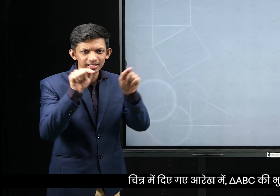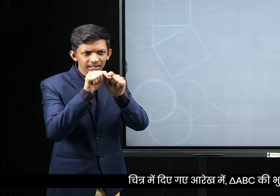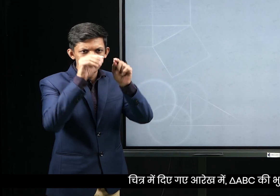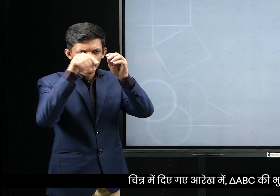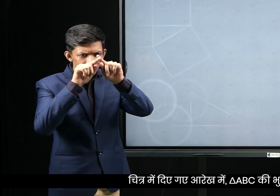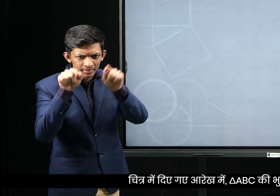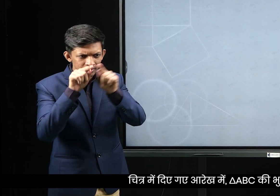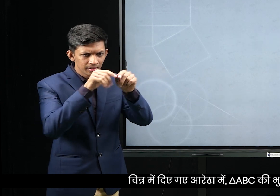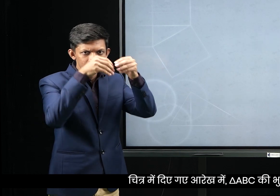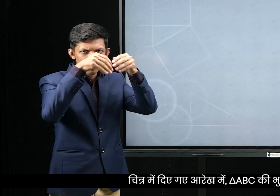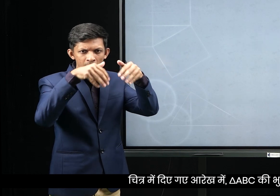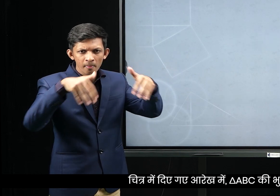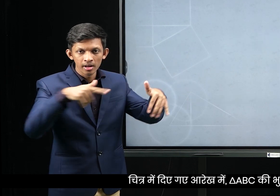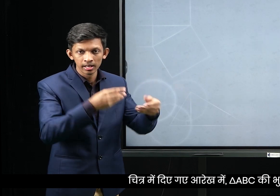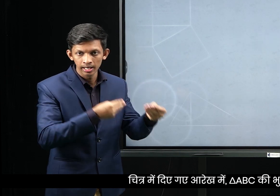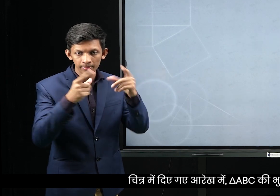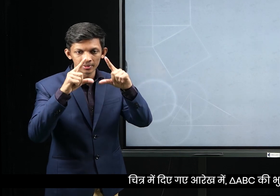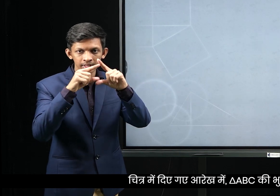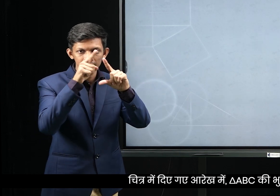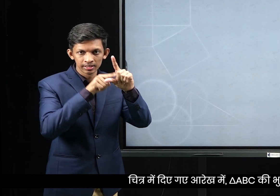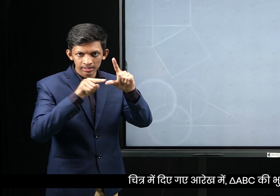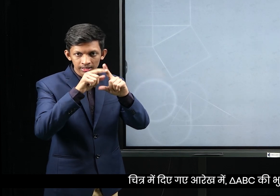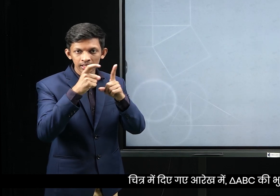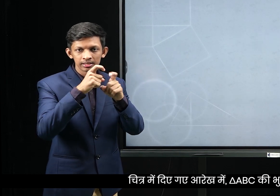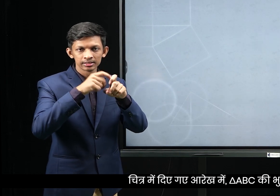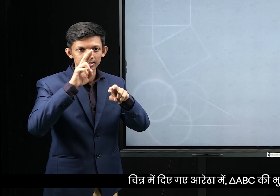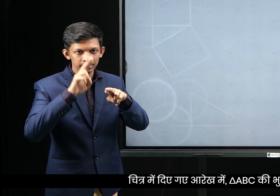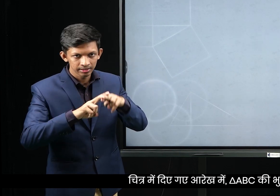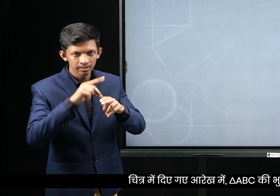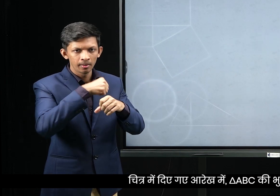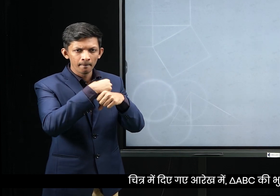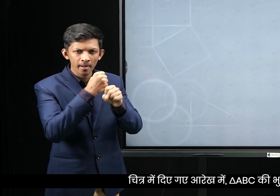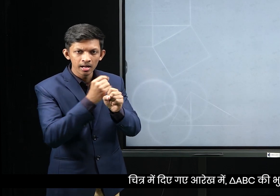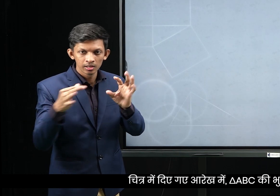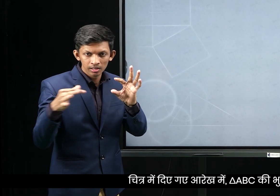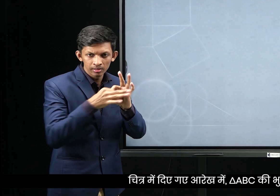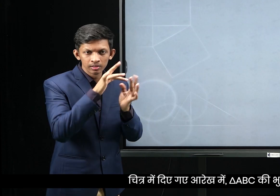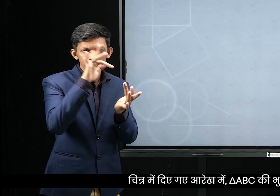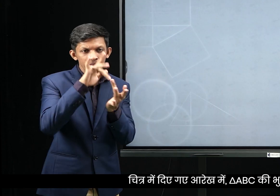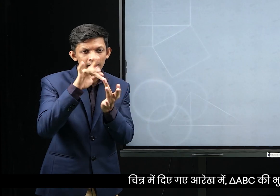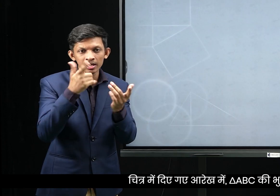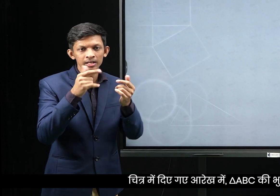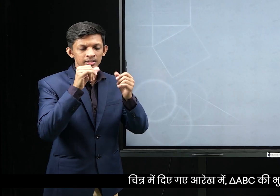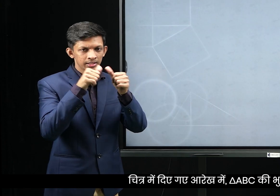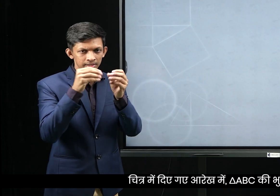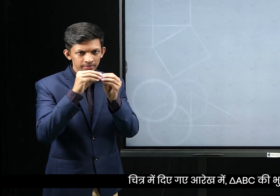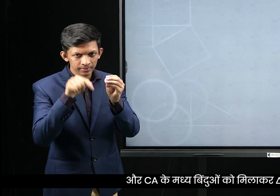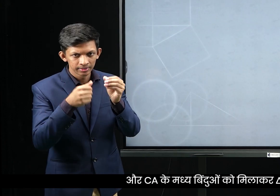चित्र में दिए गए आरेख में त्रिभुज एबीसी की भुजाओं AB, BC और